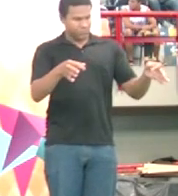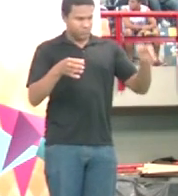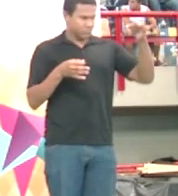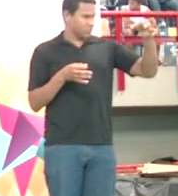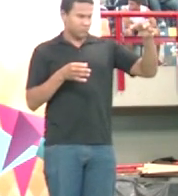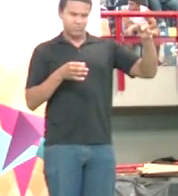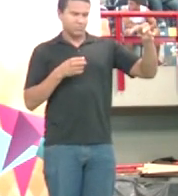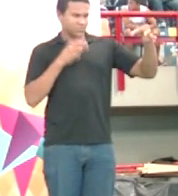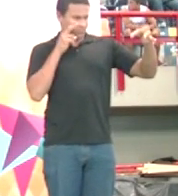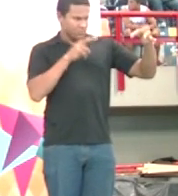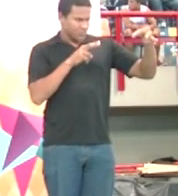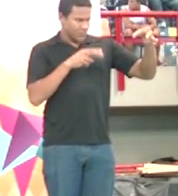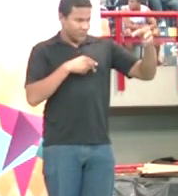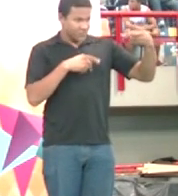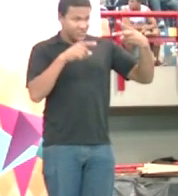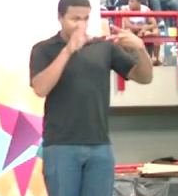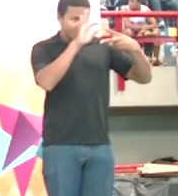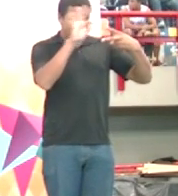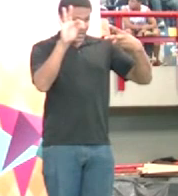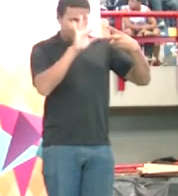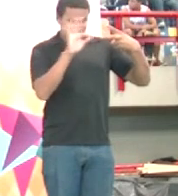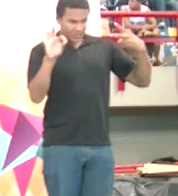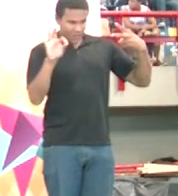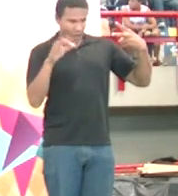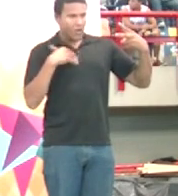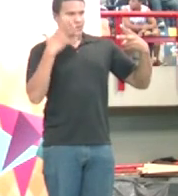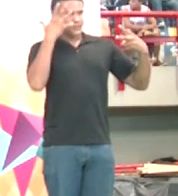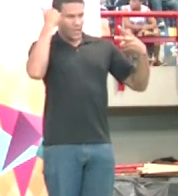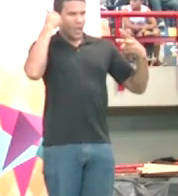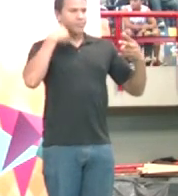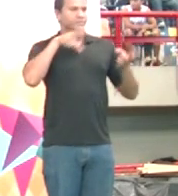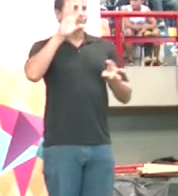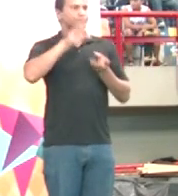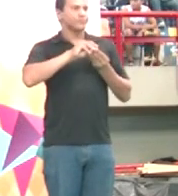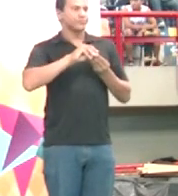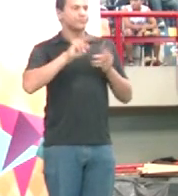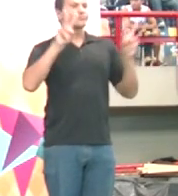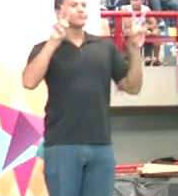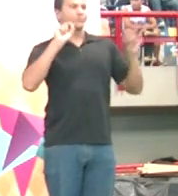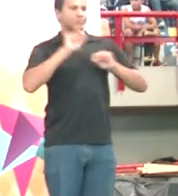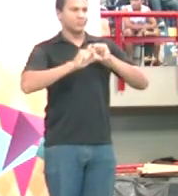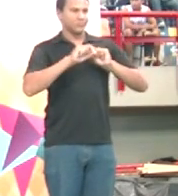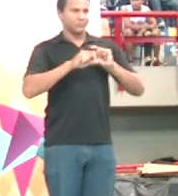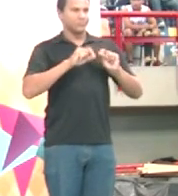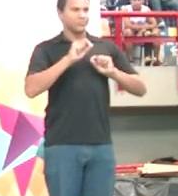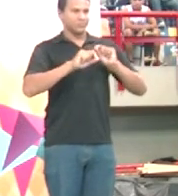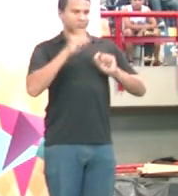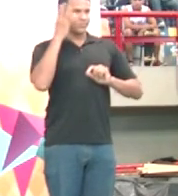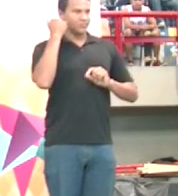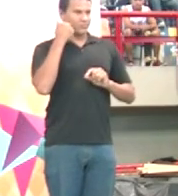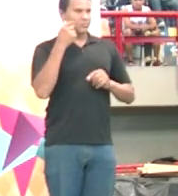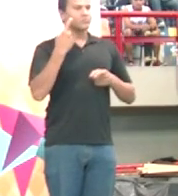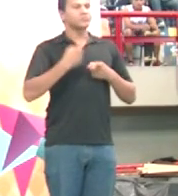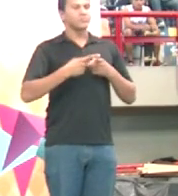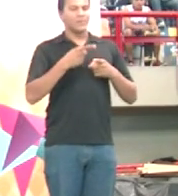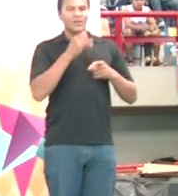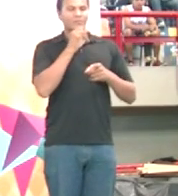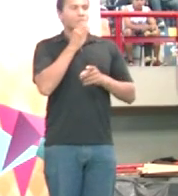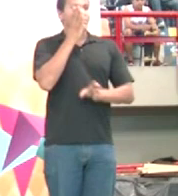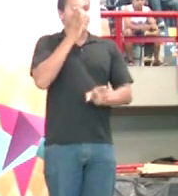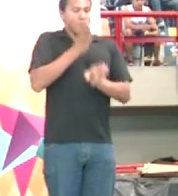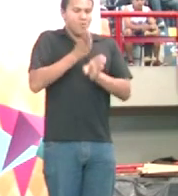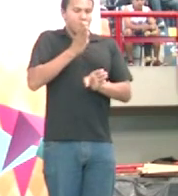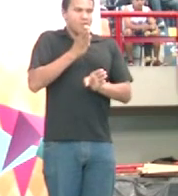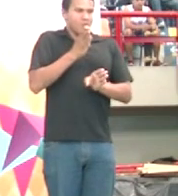essas 2 linhas, ele saberá qual é o assunto. Ponto. Por causa disso, como é o nome disso,